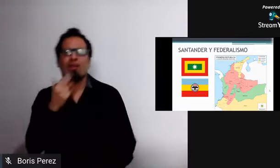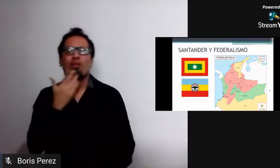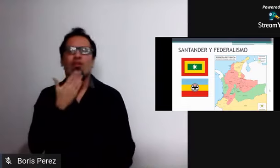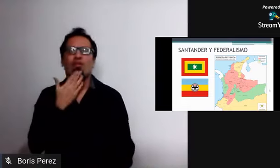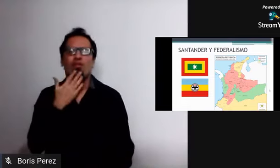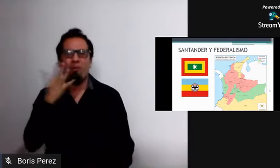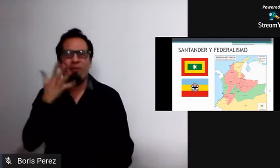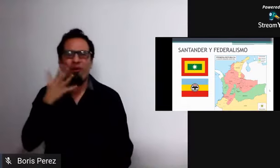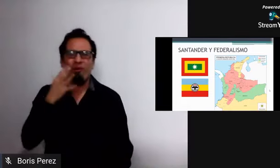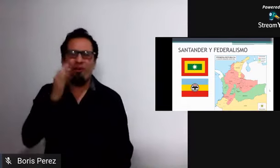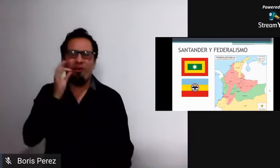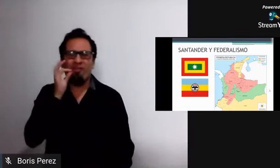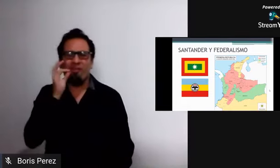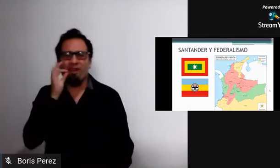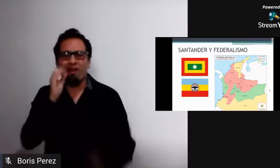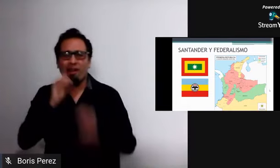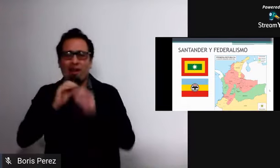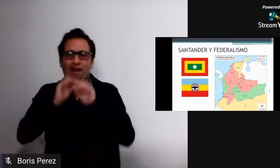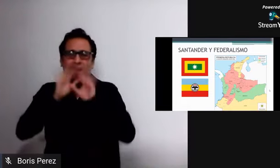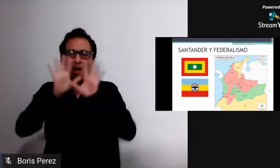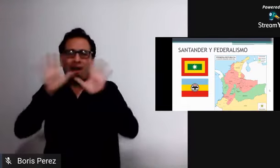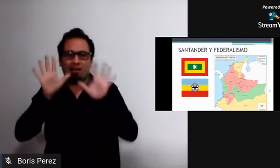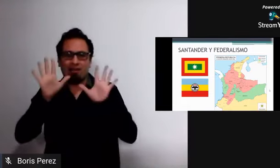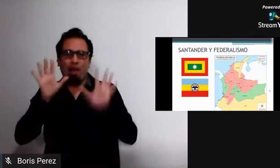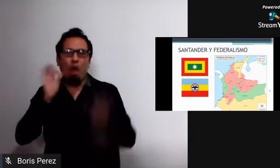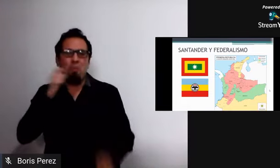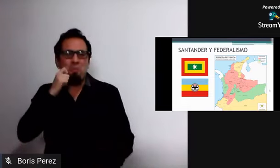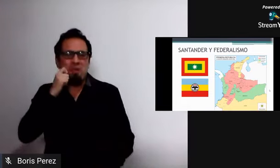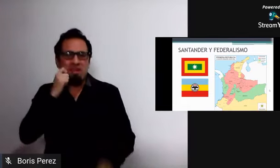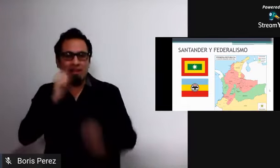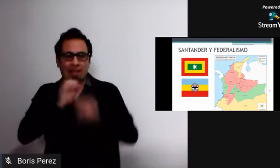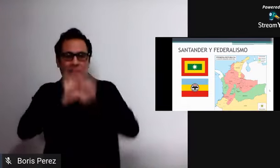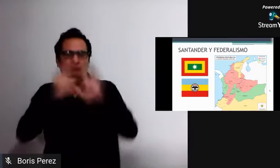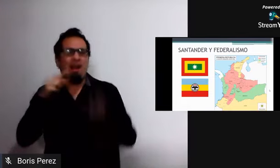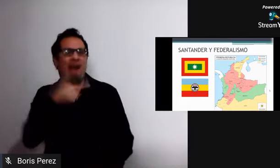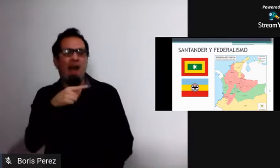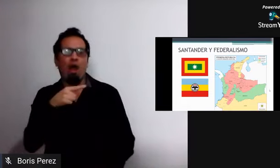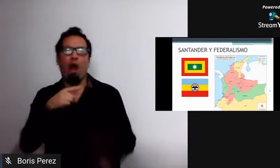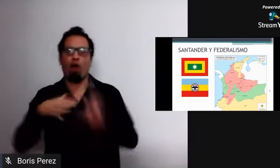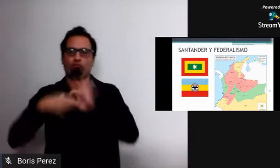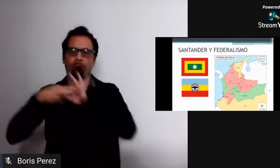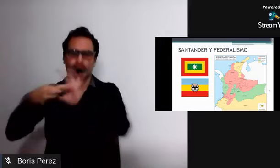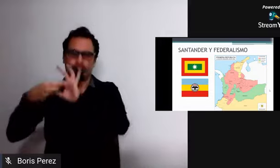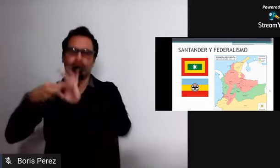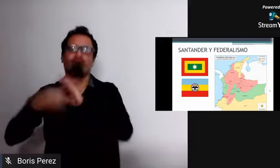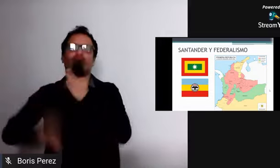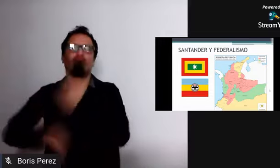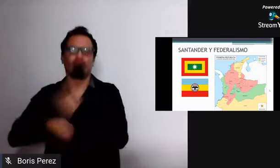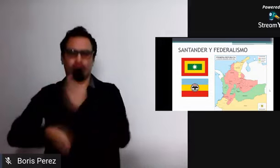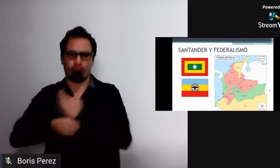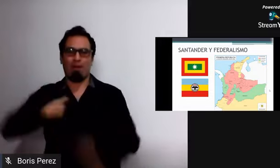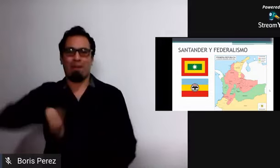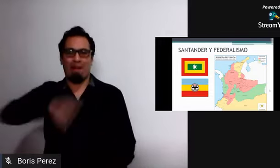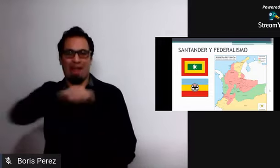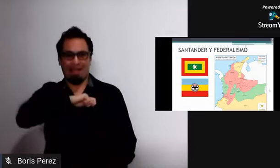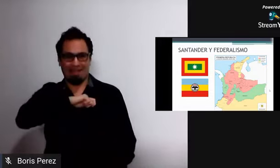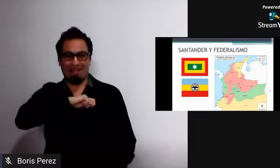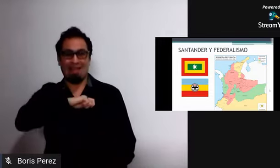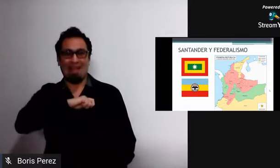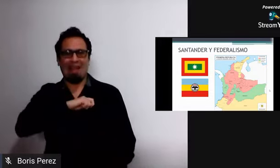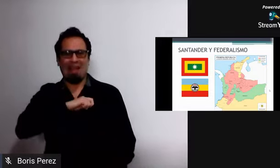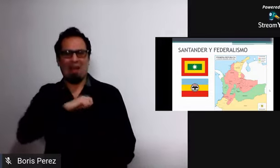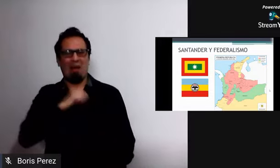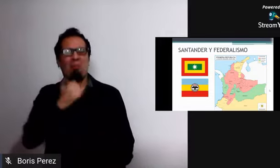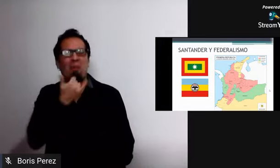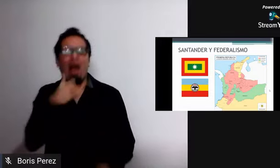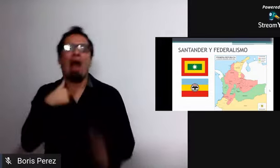La zona geográfica sombreada con color rojo hacía parte de un movimiento político y los que estaban sombreados con el color verde